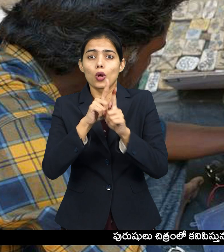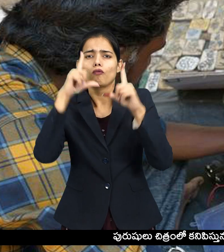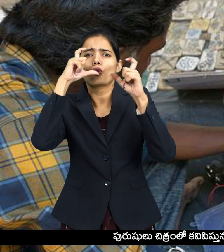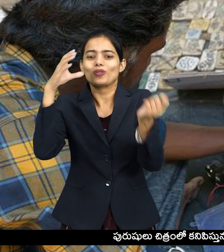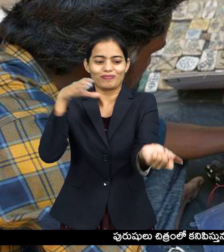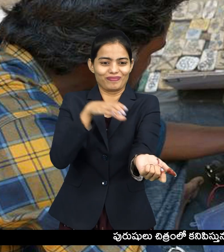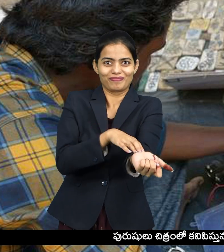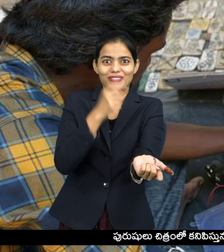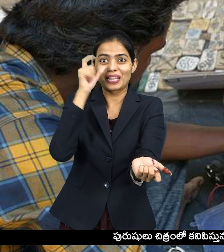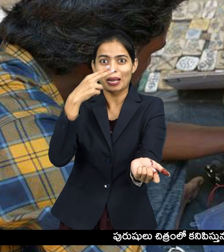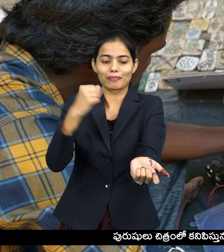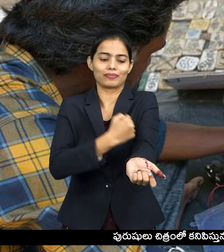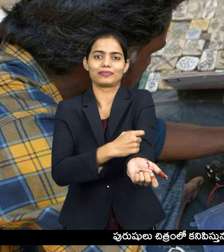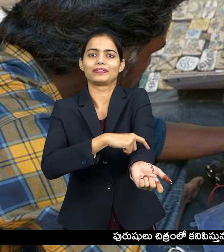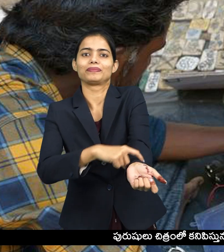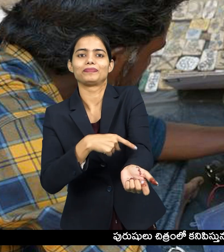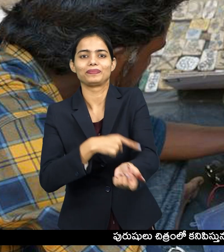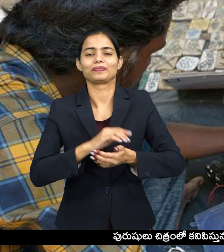వేయించుకున్నారు.